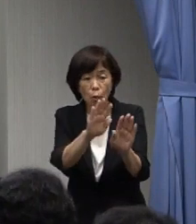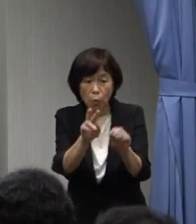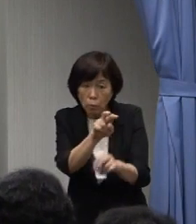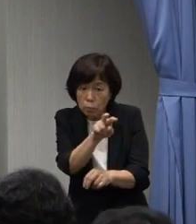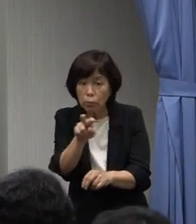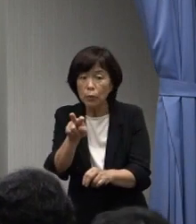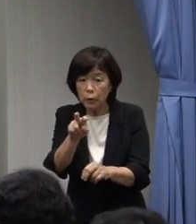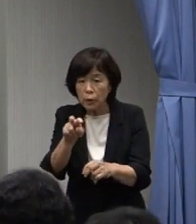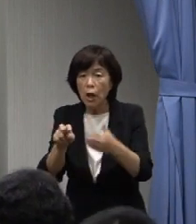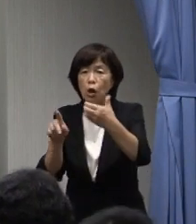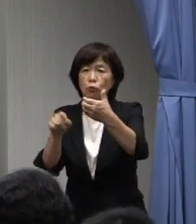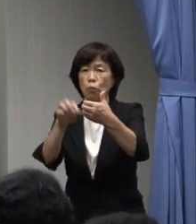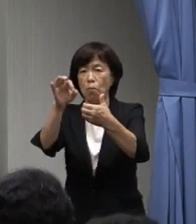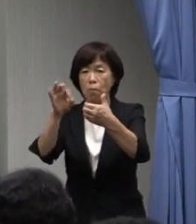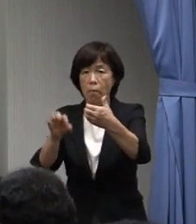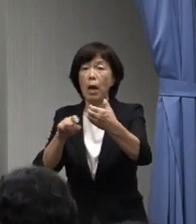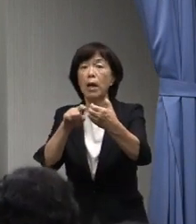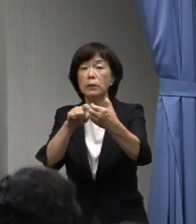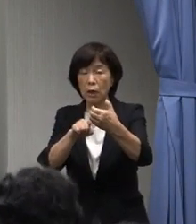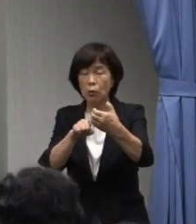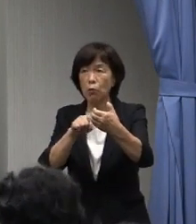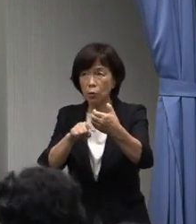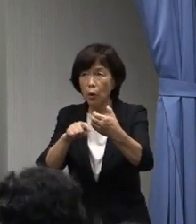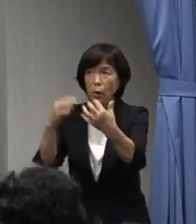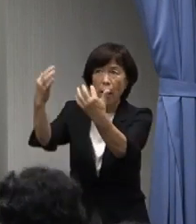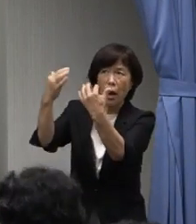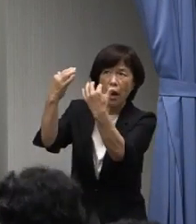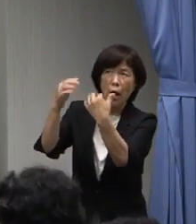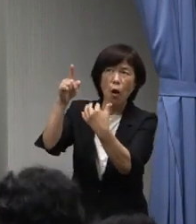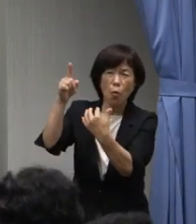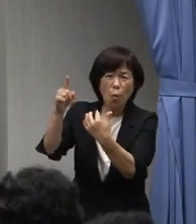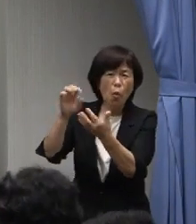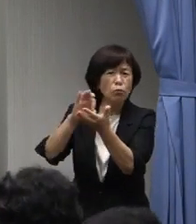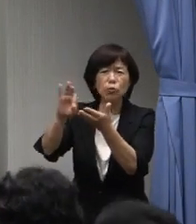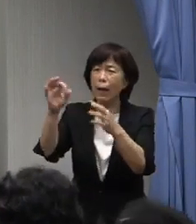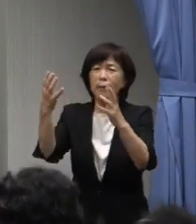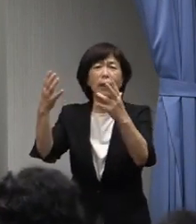近くがエアコンを使ってなかったという事例になります。